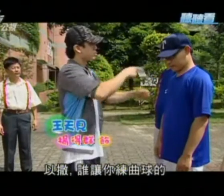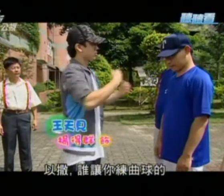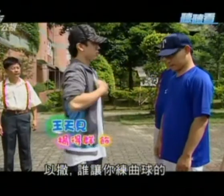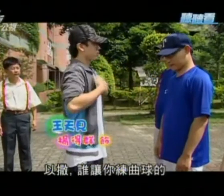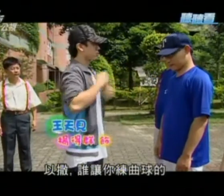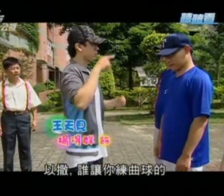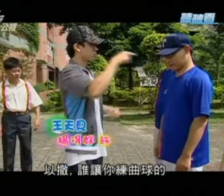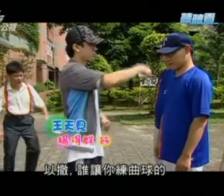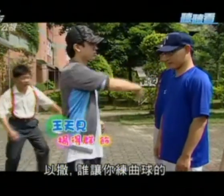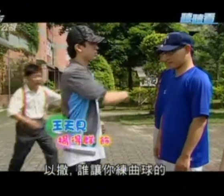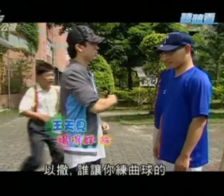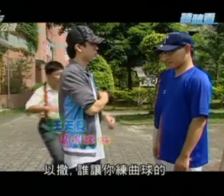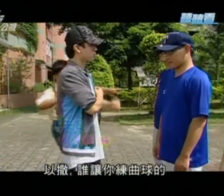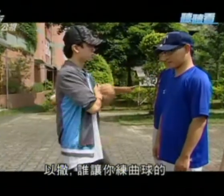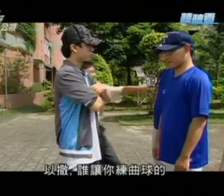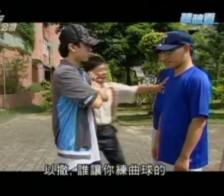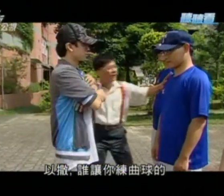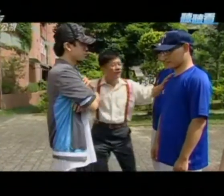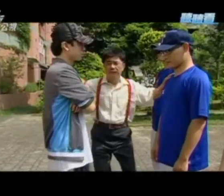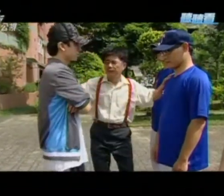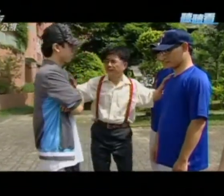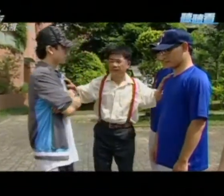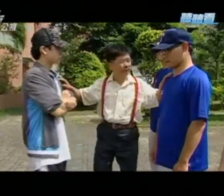谁让你练曲球的？哎，